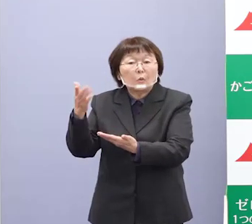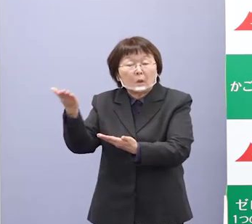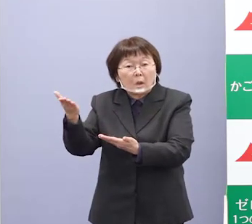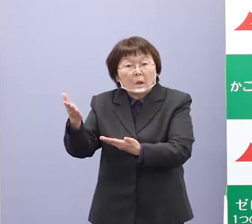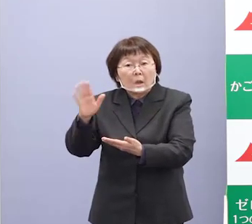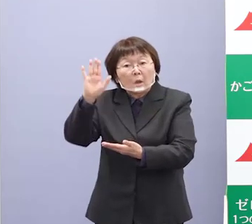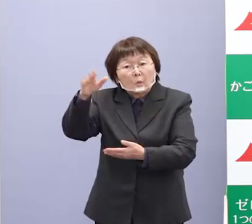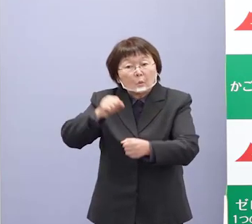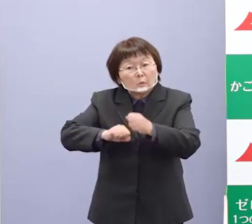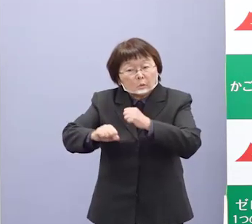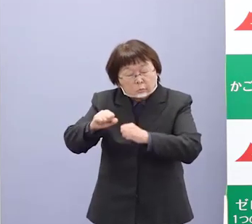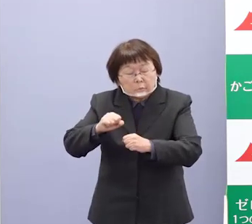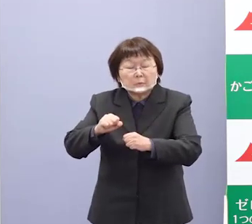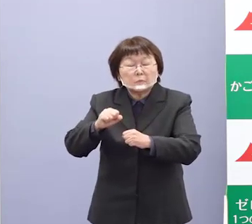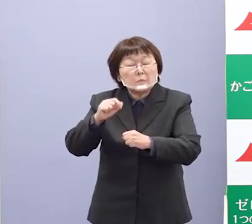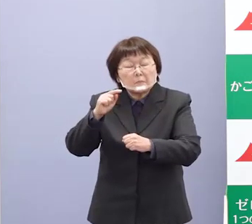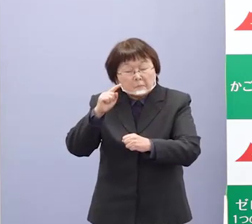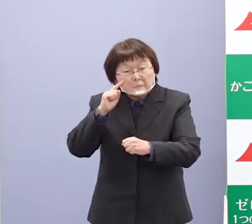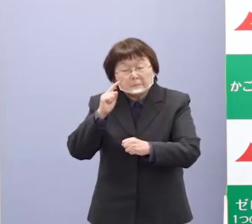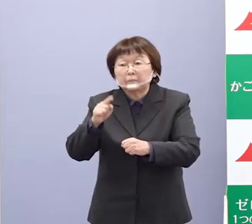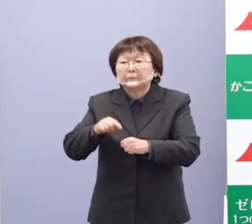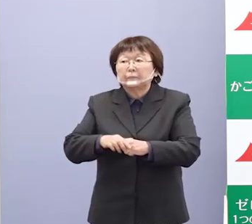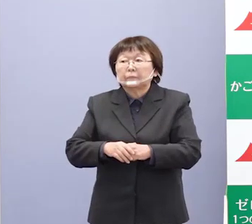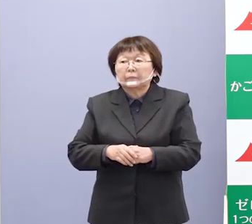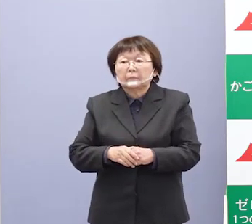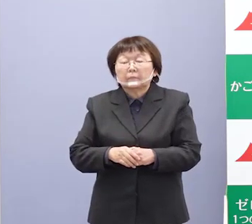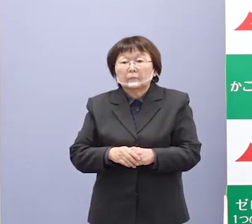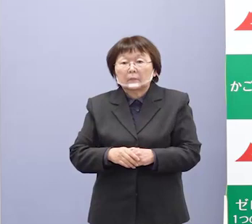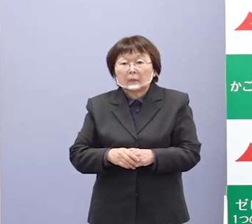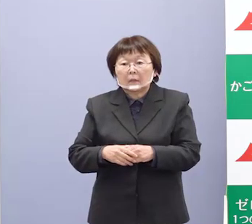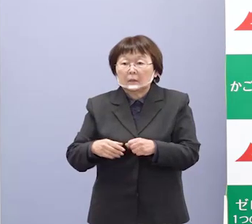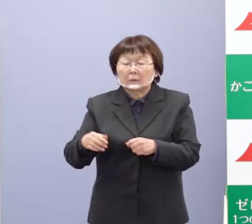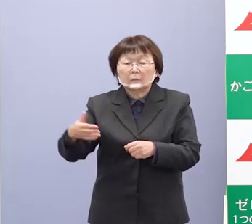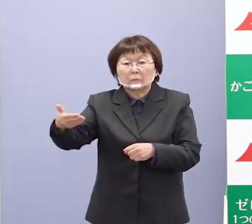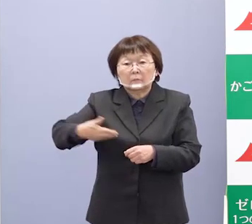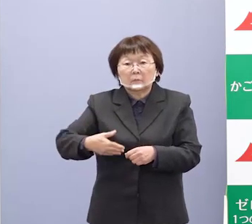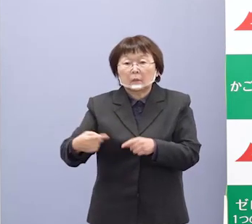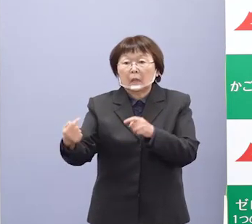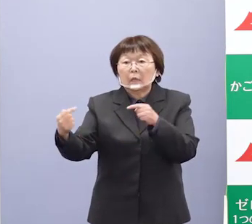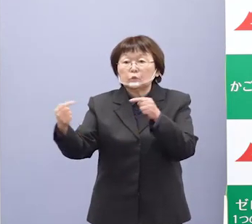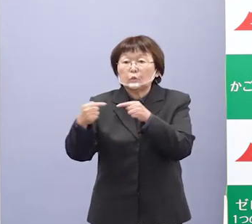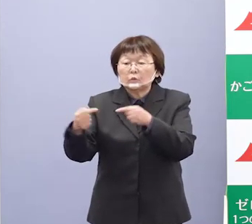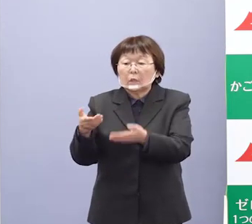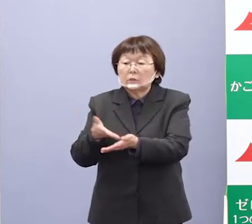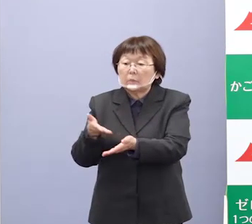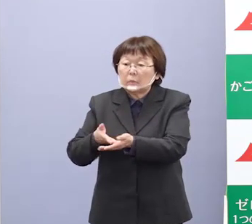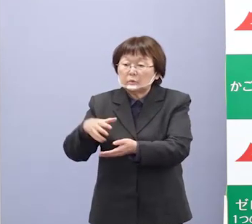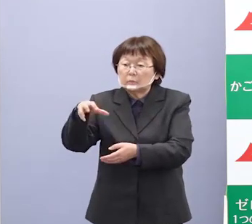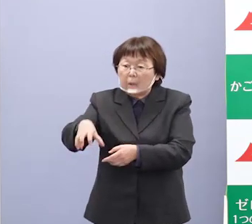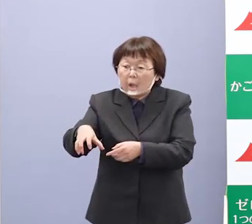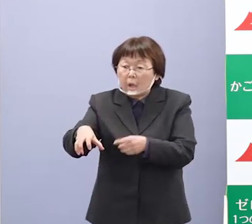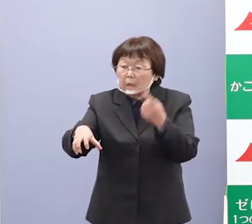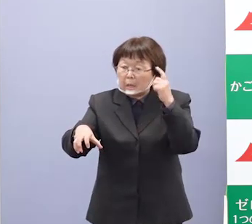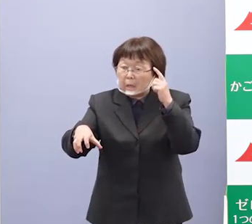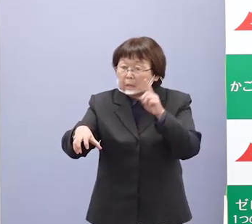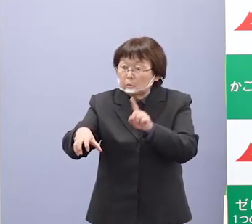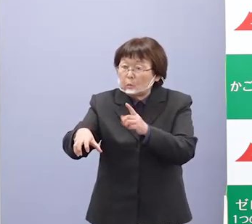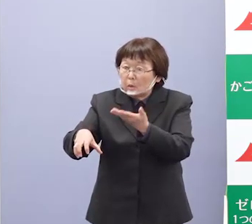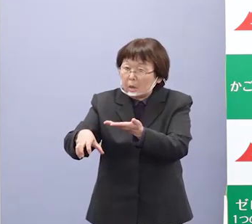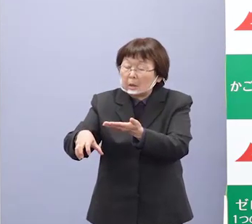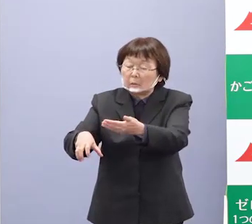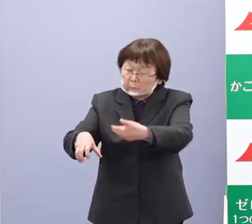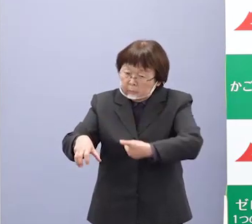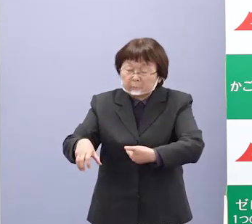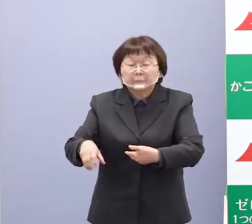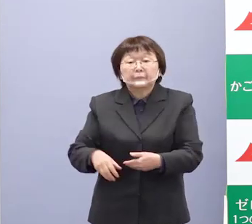り組みを注視をしてまいりたいと考えております。 これでは、直接、説明する場というのは考えていないと受け取っているでしょうか。 まあ、